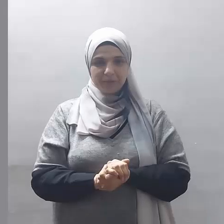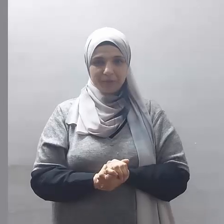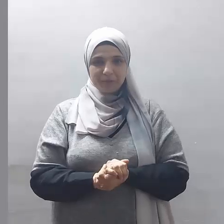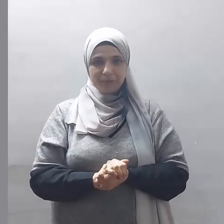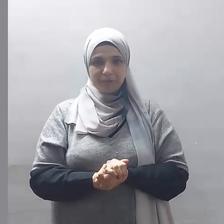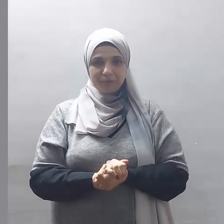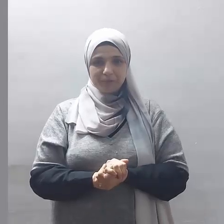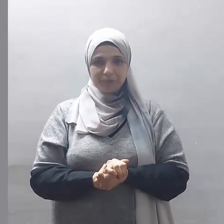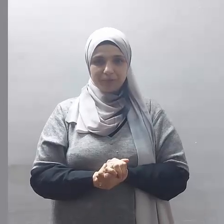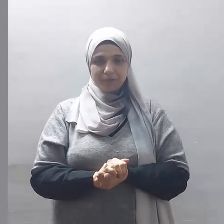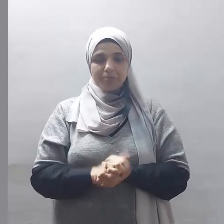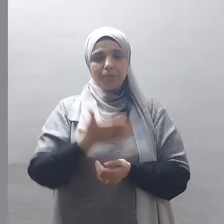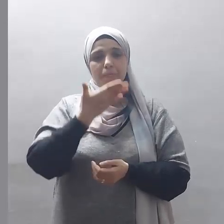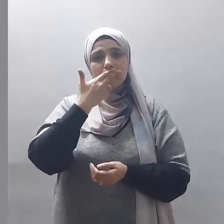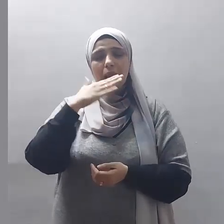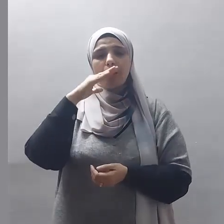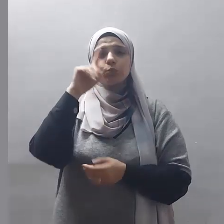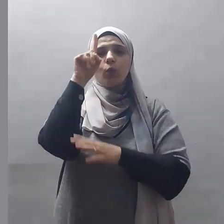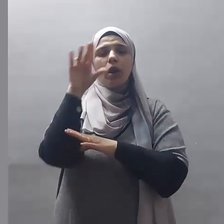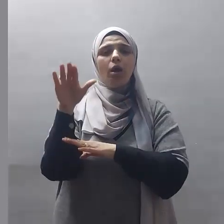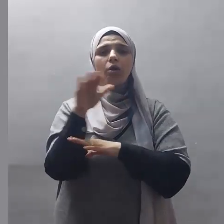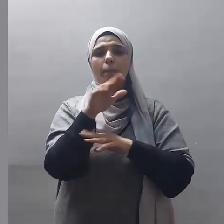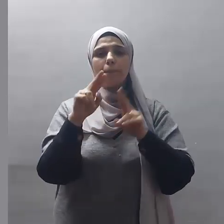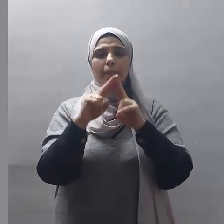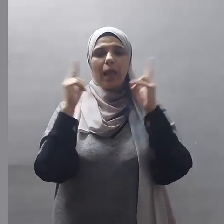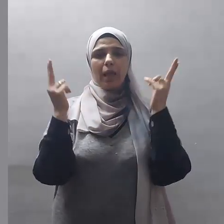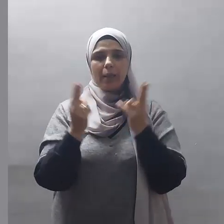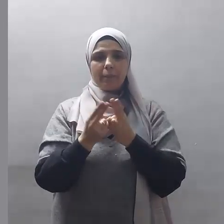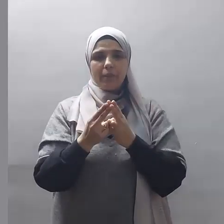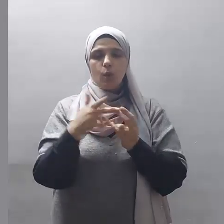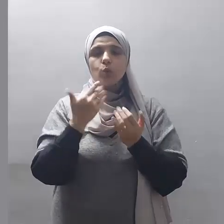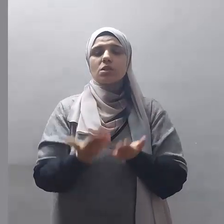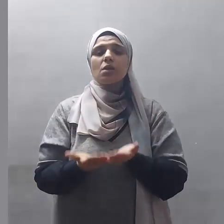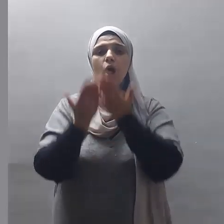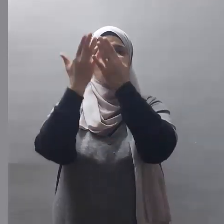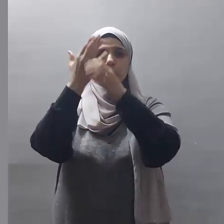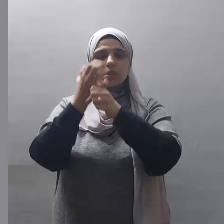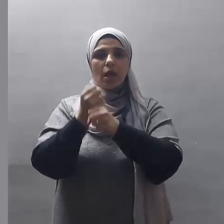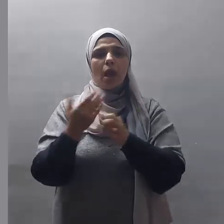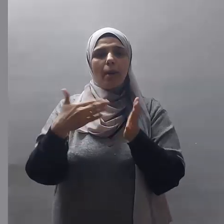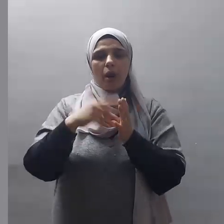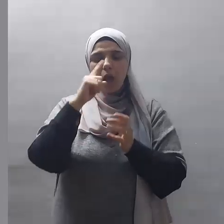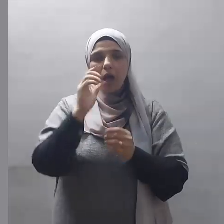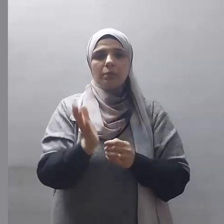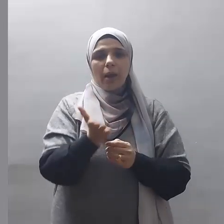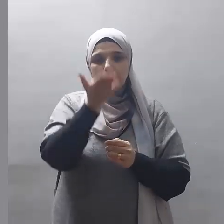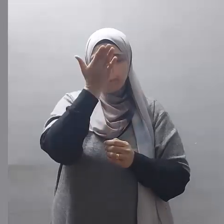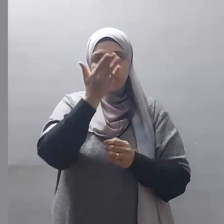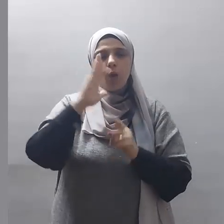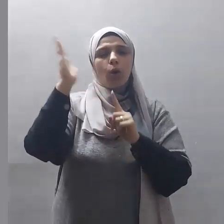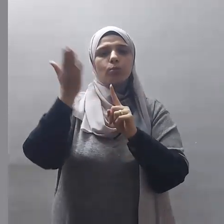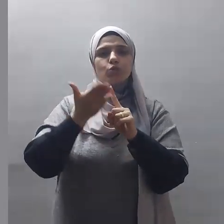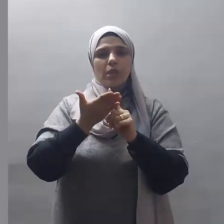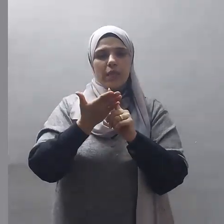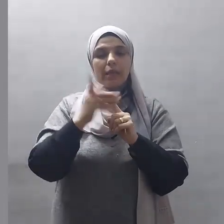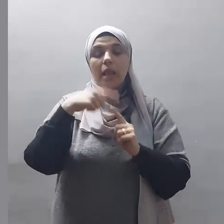حرف الحمد لله رب العالمين والصلاه والسلام على خاتم الانبياء والمرسلين سيدنا